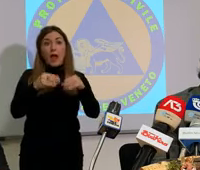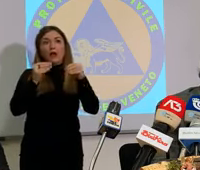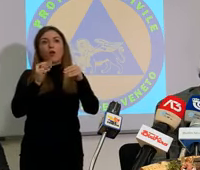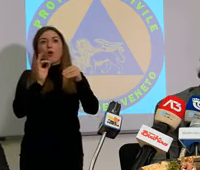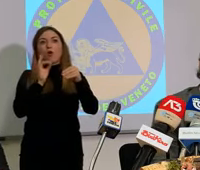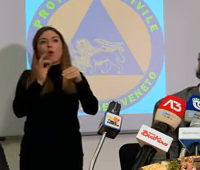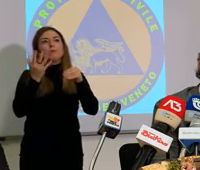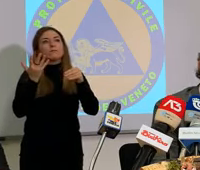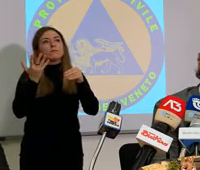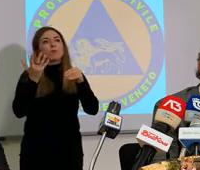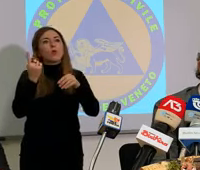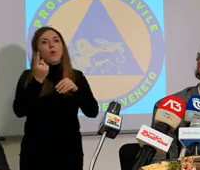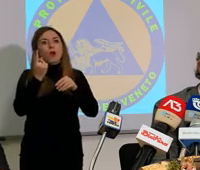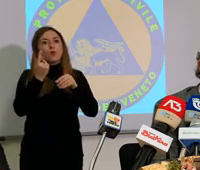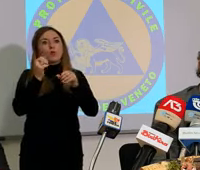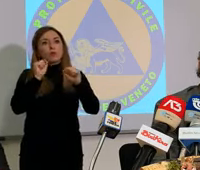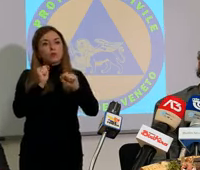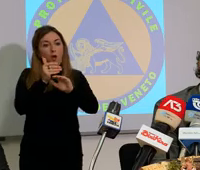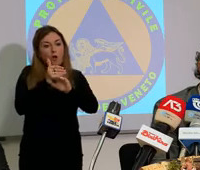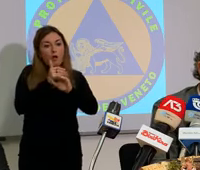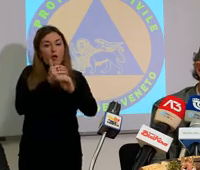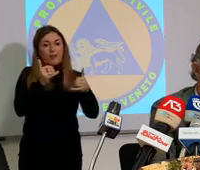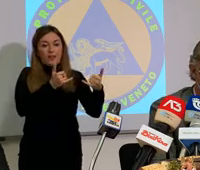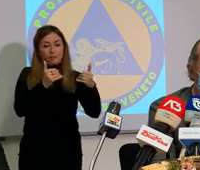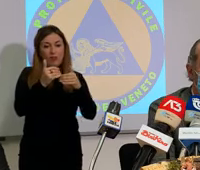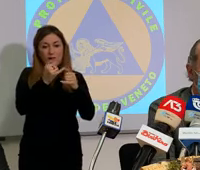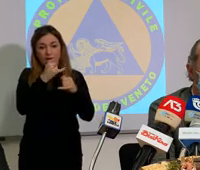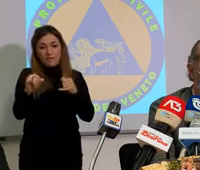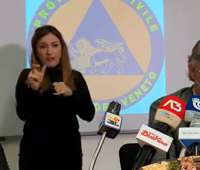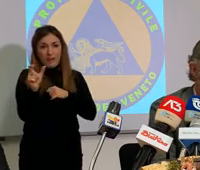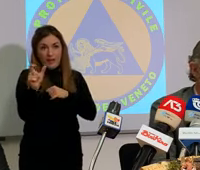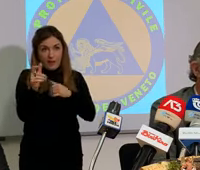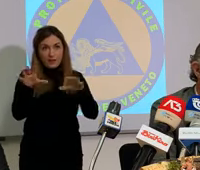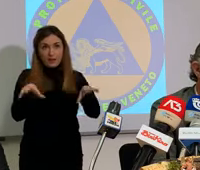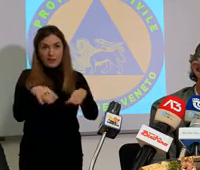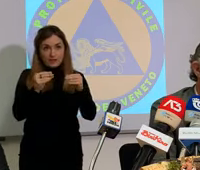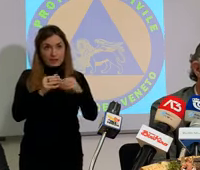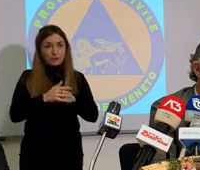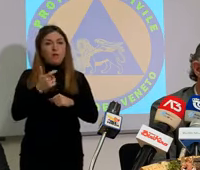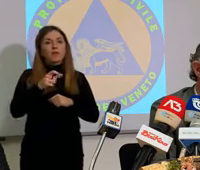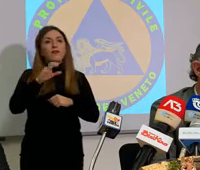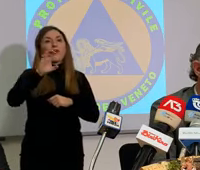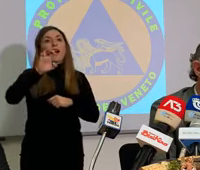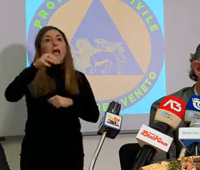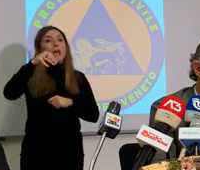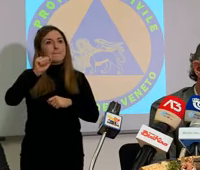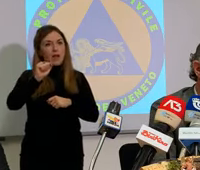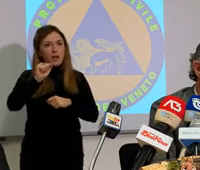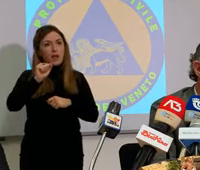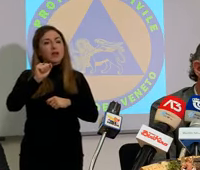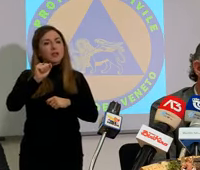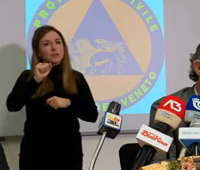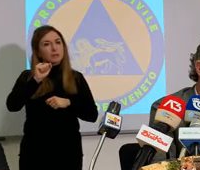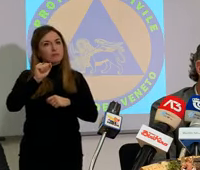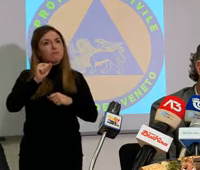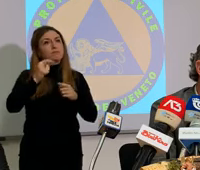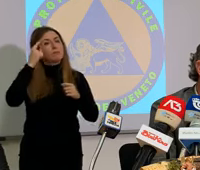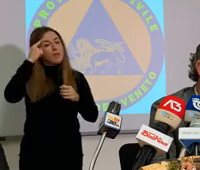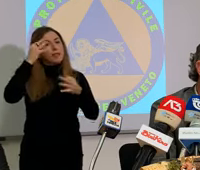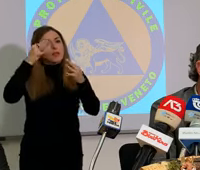timido timida apertura per fine dicembre perché lei ma anticipato la sua decisione al